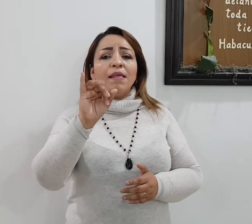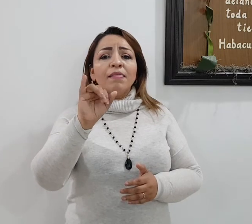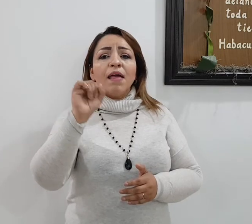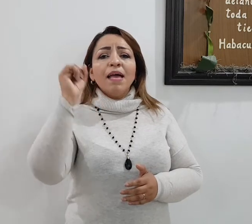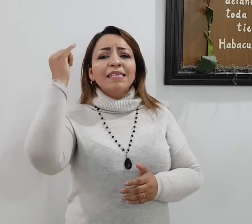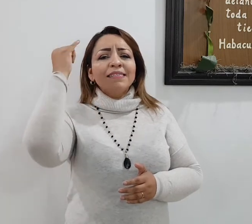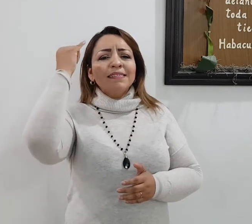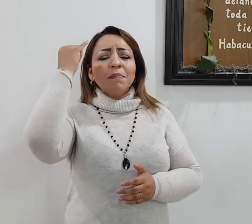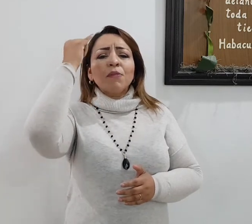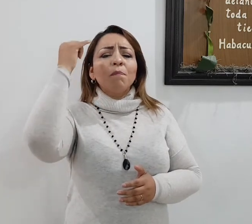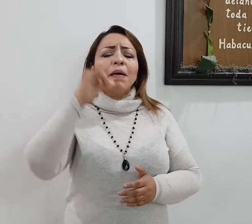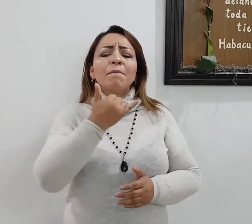Más adelante,